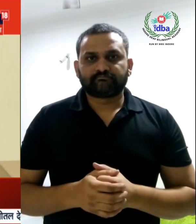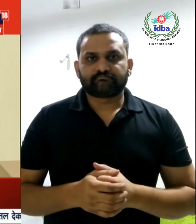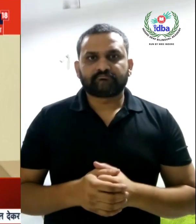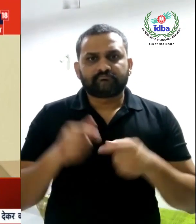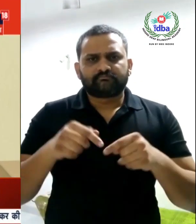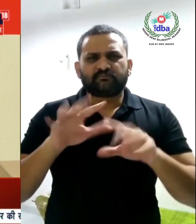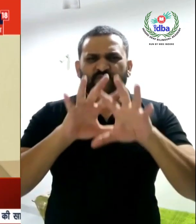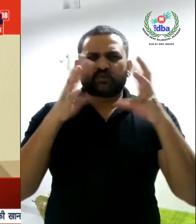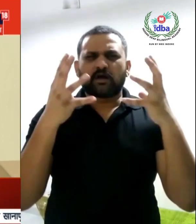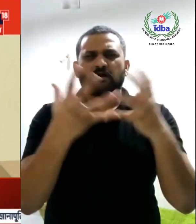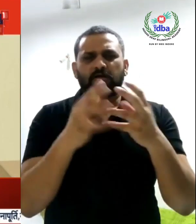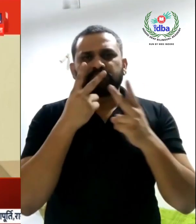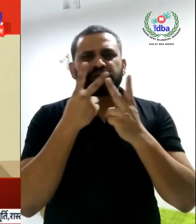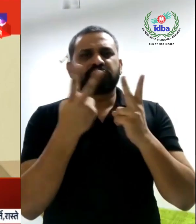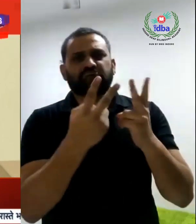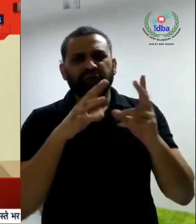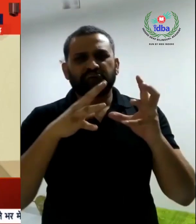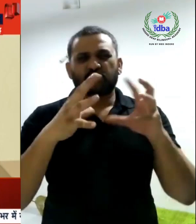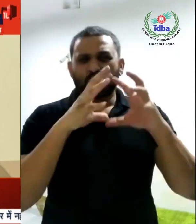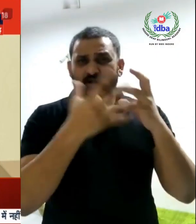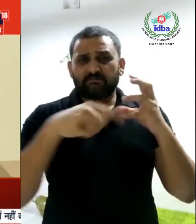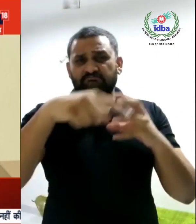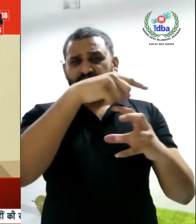और आज पूरी दुनिया में,